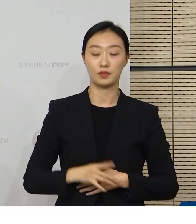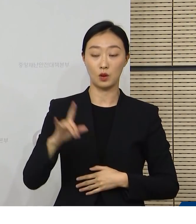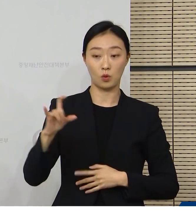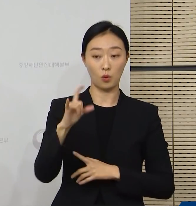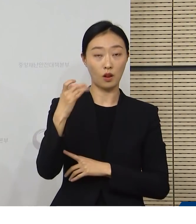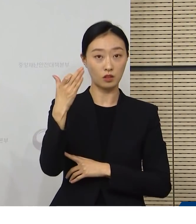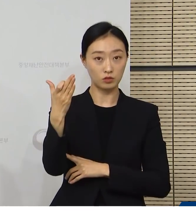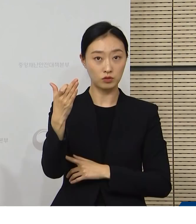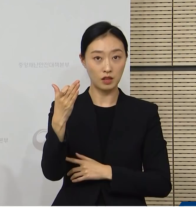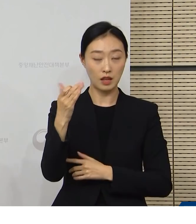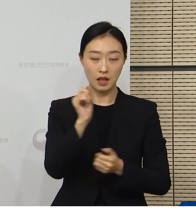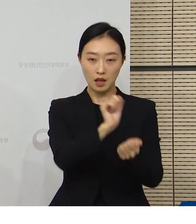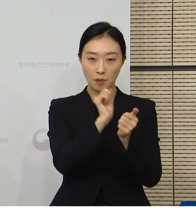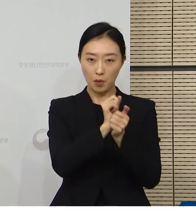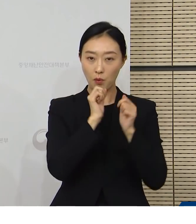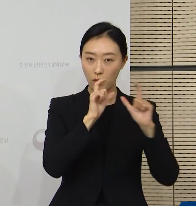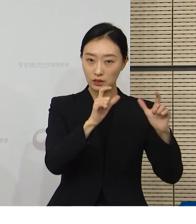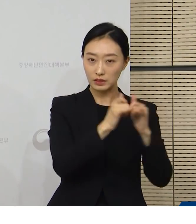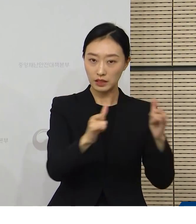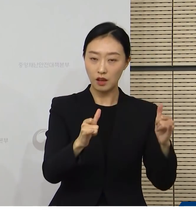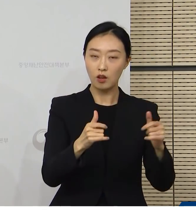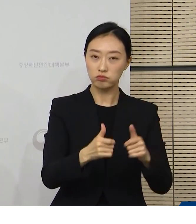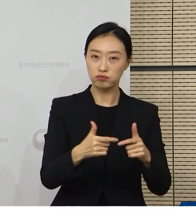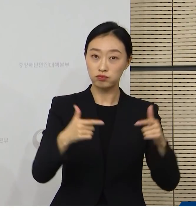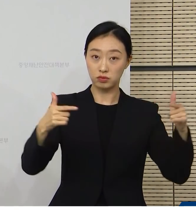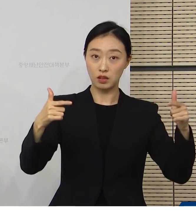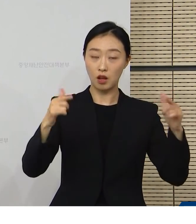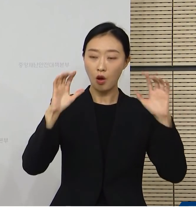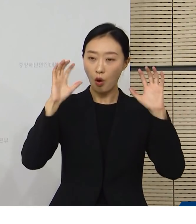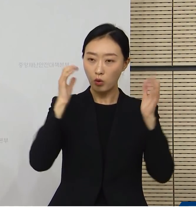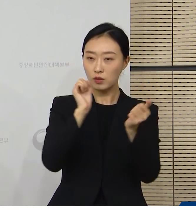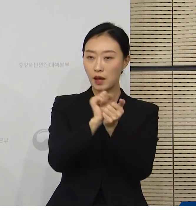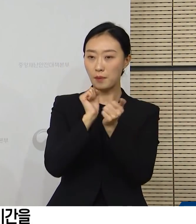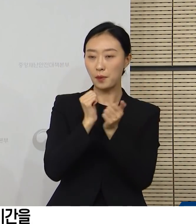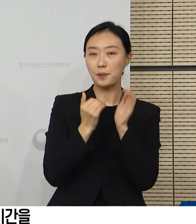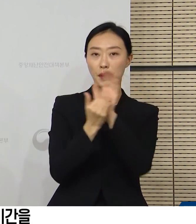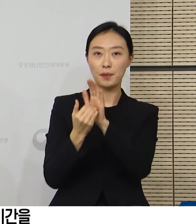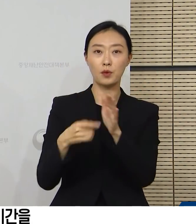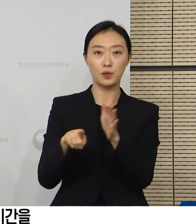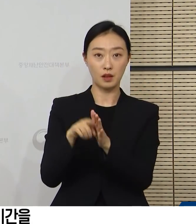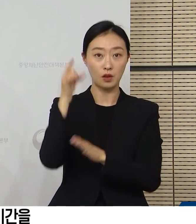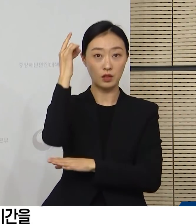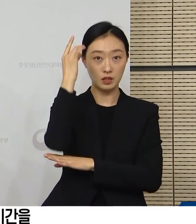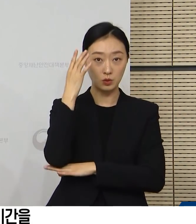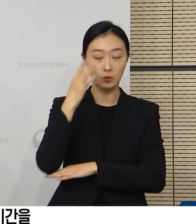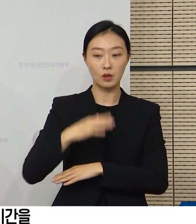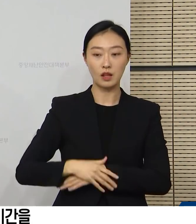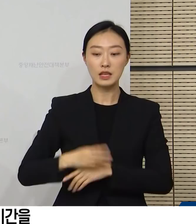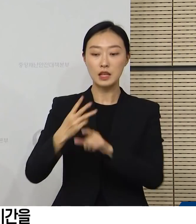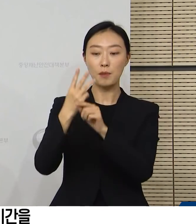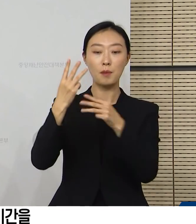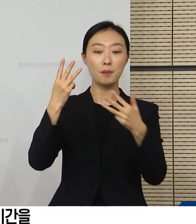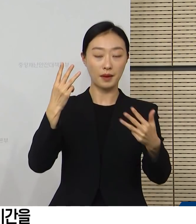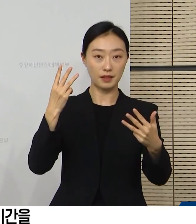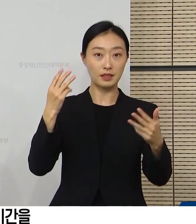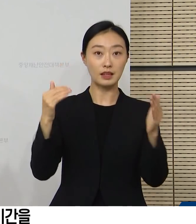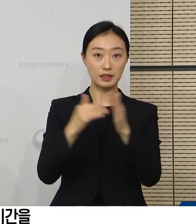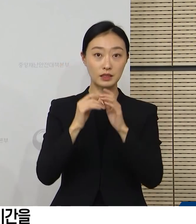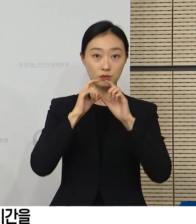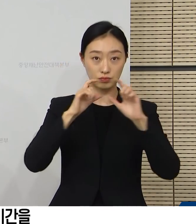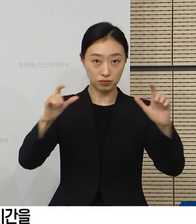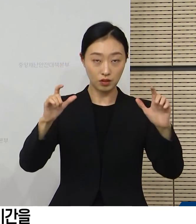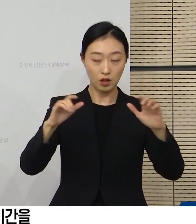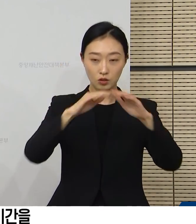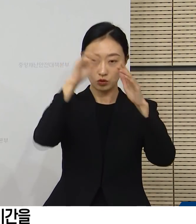코로나19 감염 확진자가 계속 발생함에 따라 영유아의 감염 예방을 위하여 기존 3월 8일까지로 예고되었던